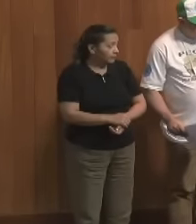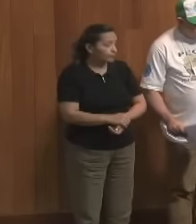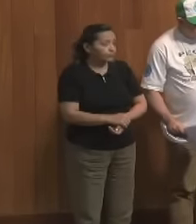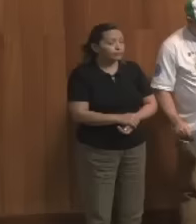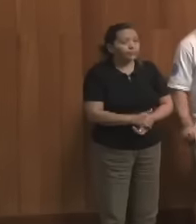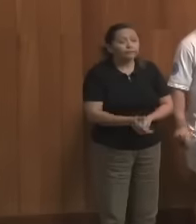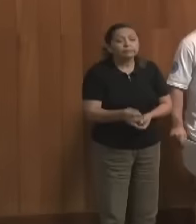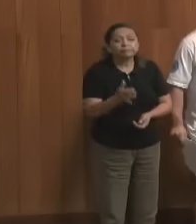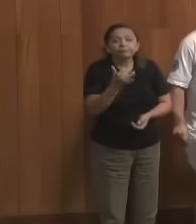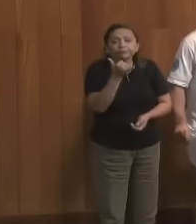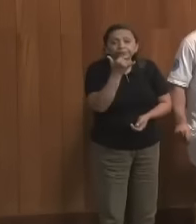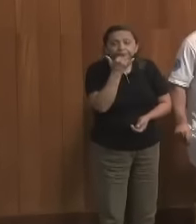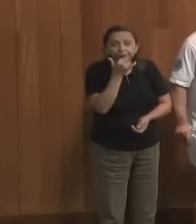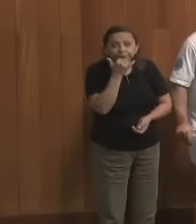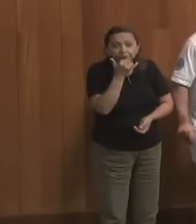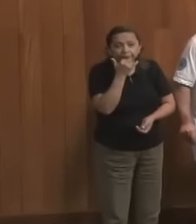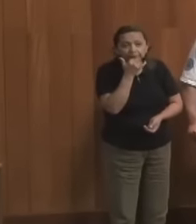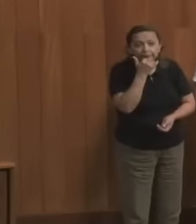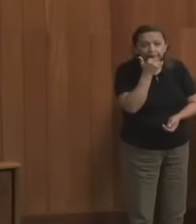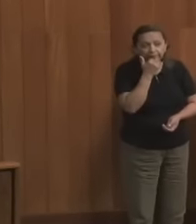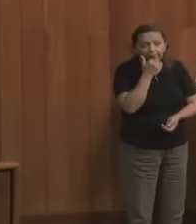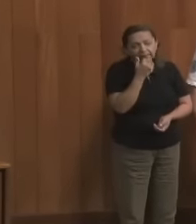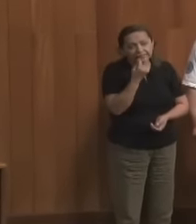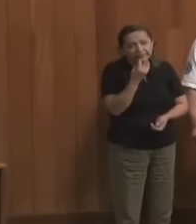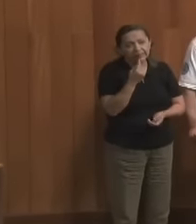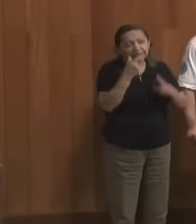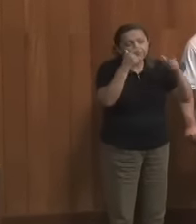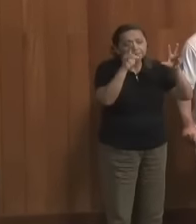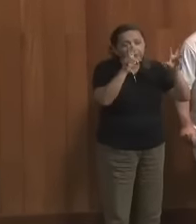Bom, gente, desculpa, essa era uma parte de meio ambiente,